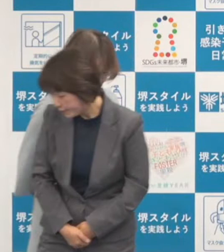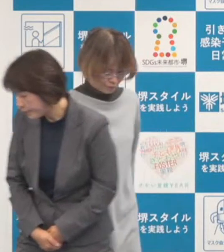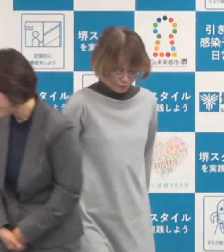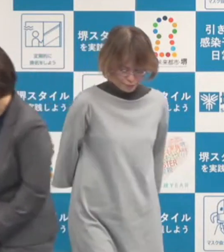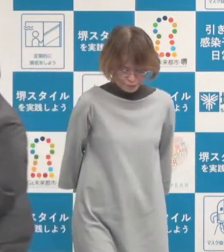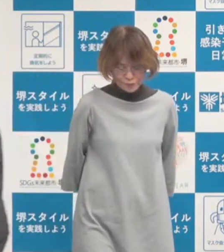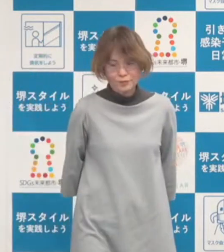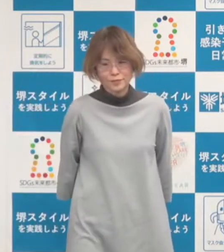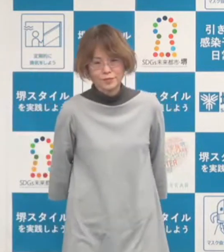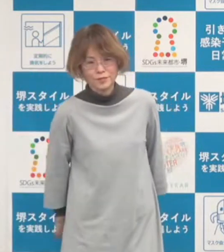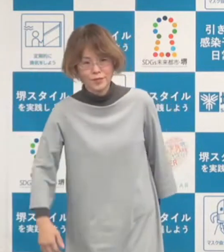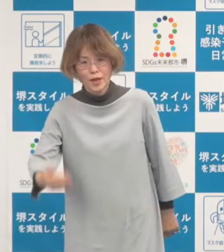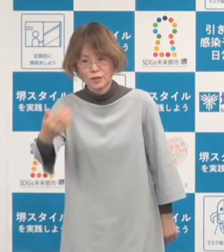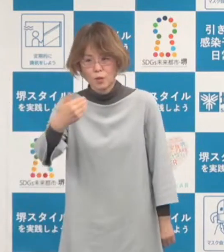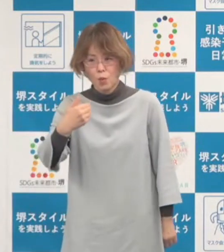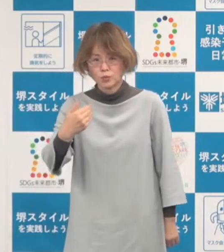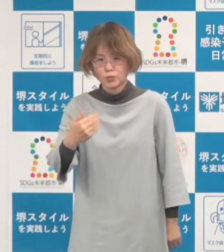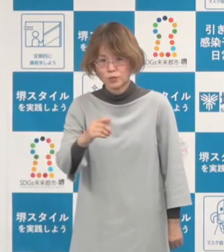方ございますでしょうか。